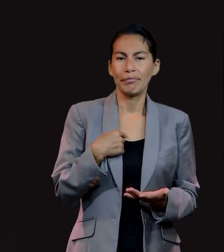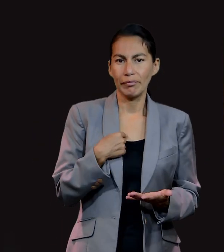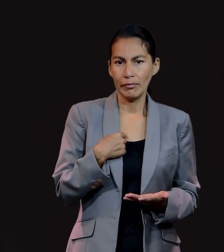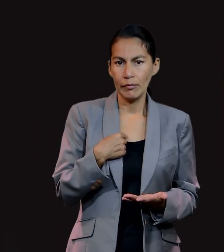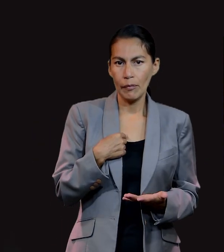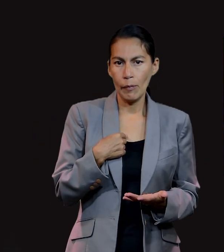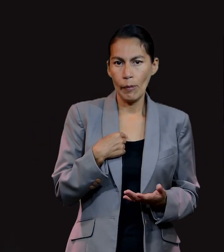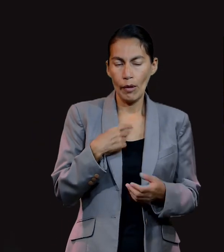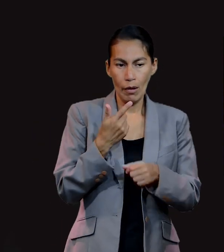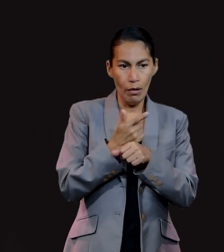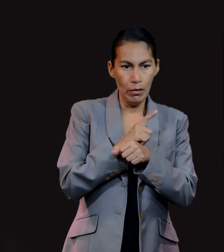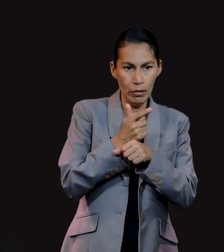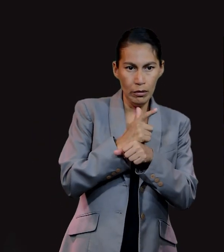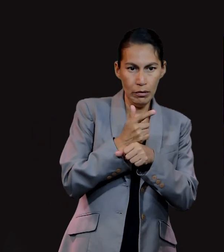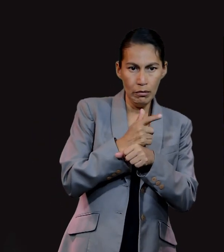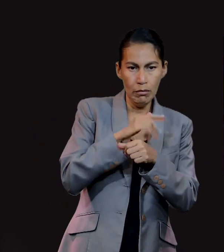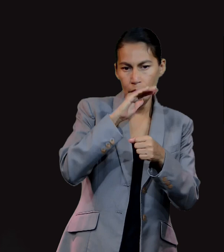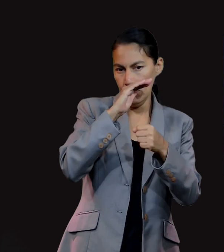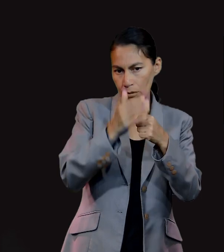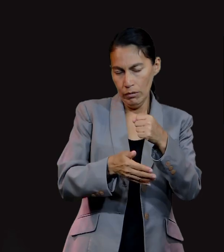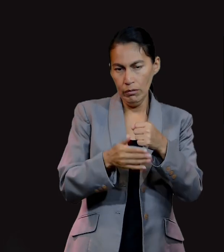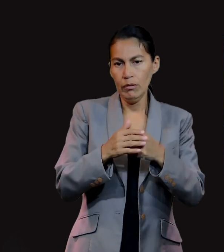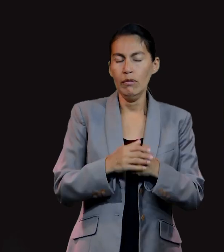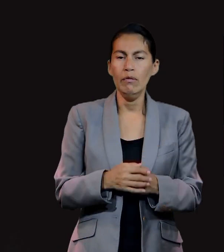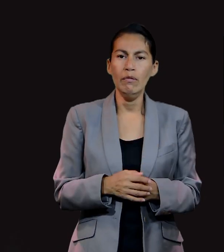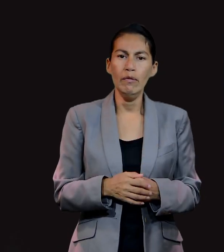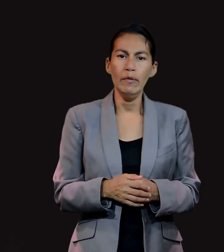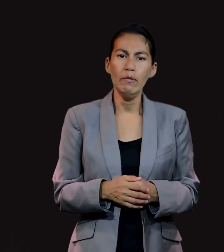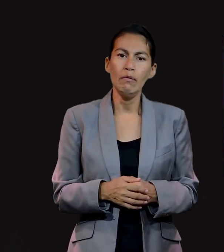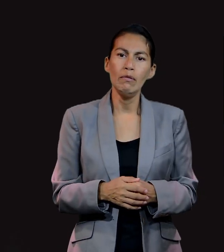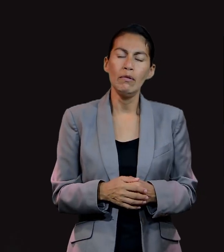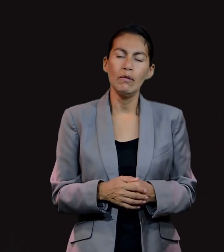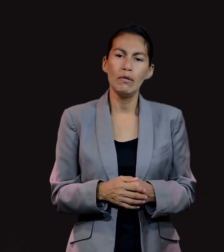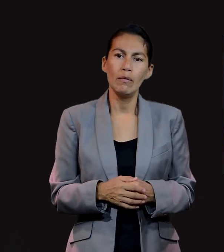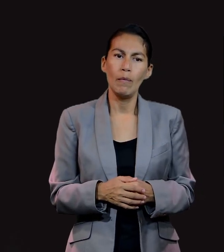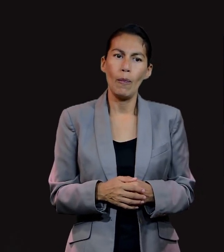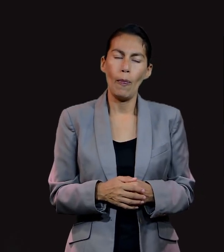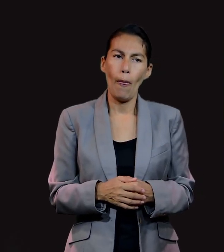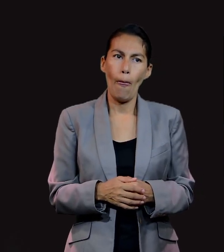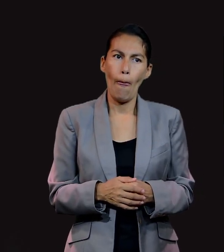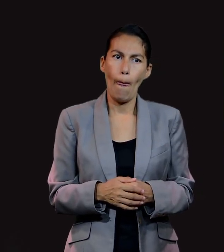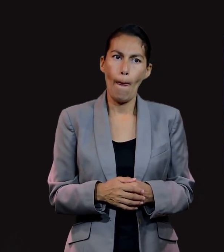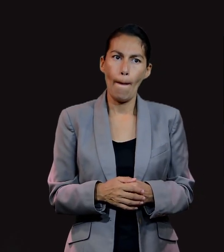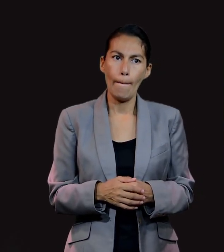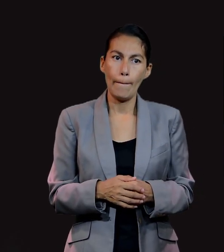estaba por finalizar una licenciatura y